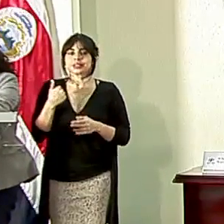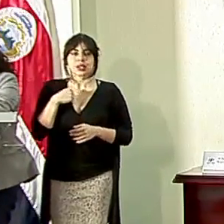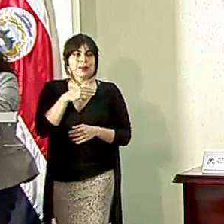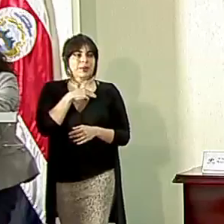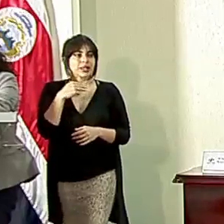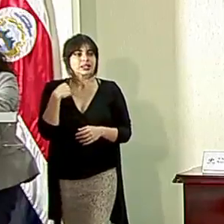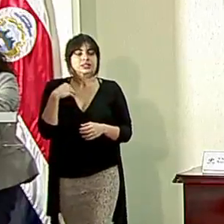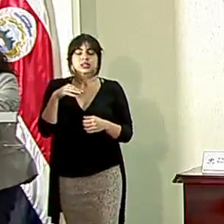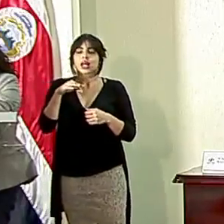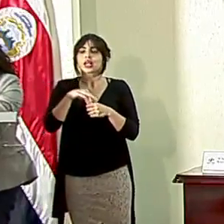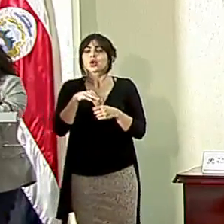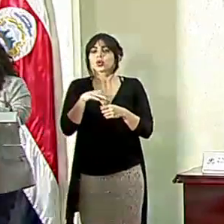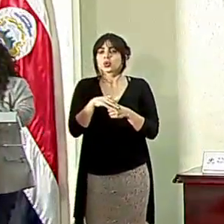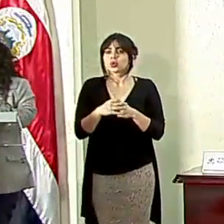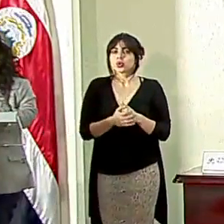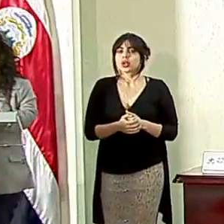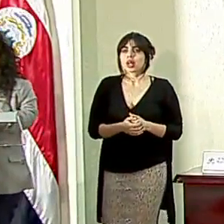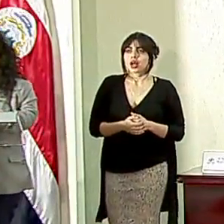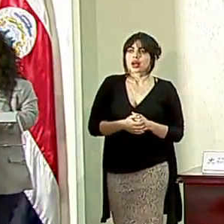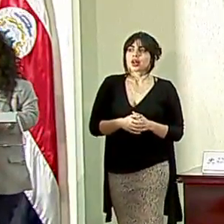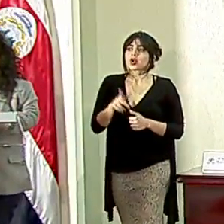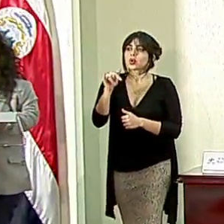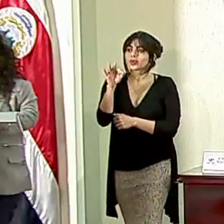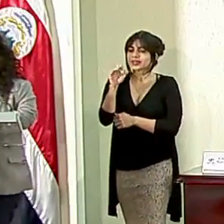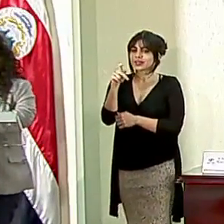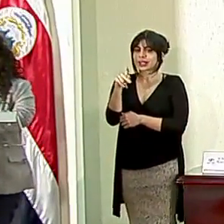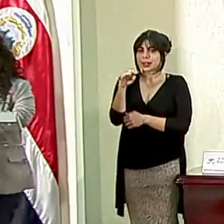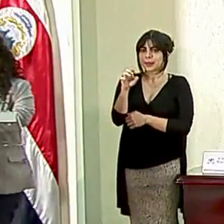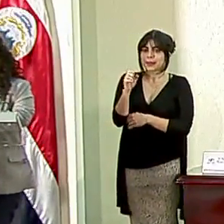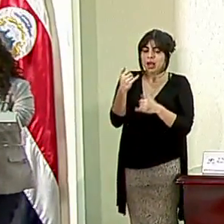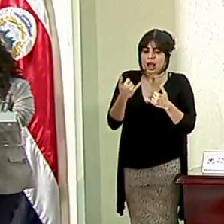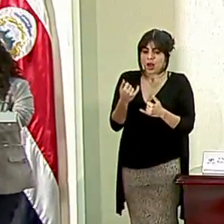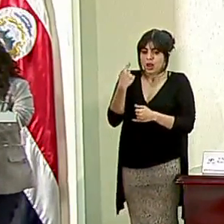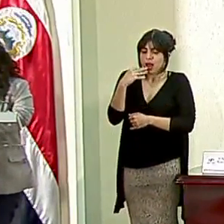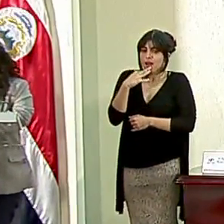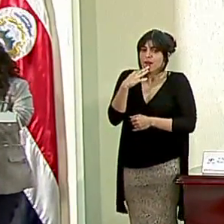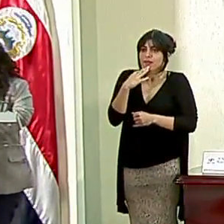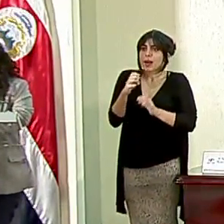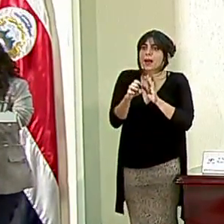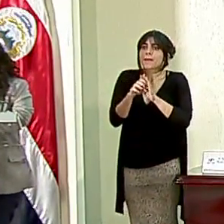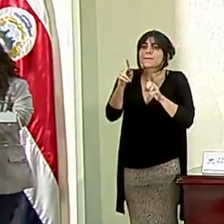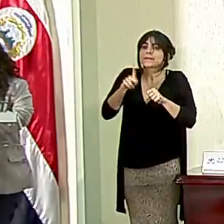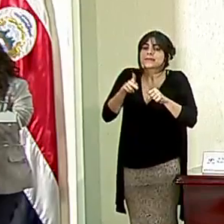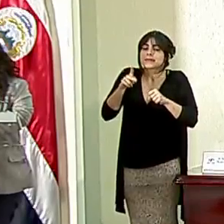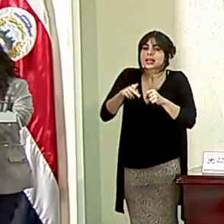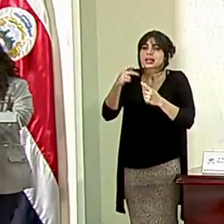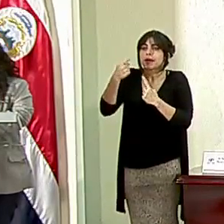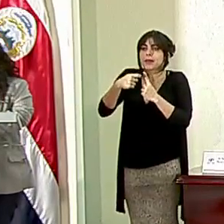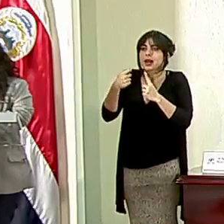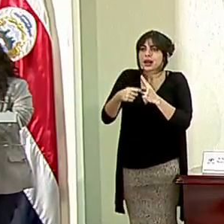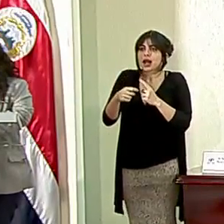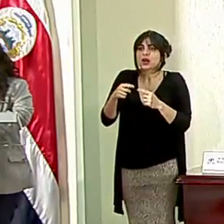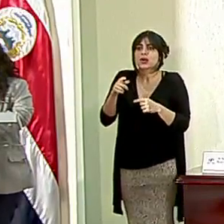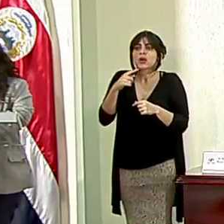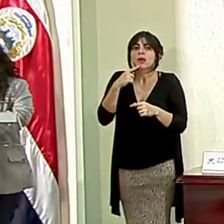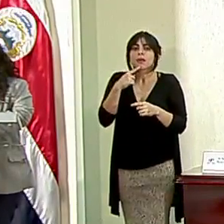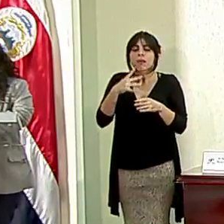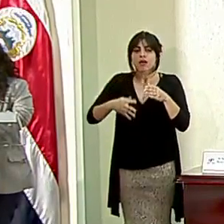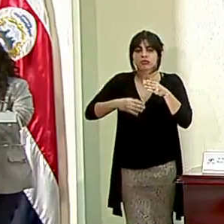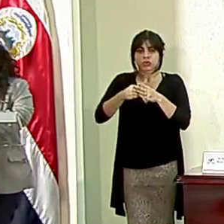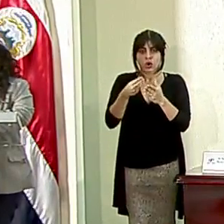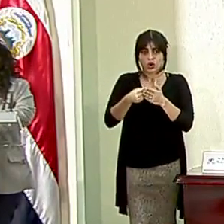ministro de Agricultura, don Luis Felipe, ahora que hablaba, por ejemplo, de la piña, el banano, ¿esto va a incrementar los costos a